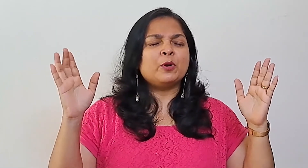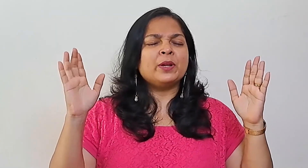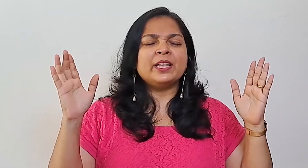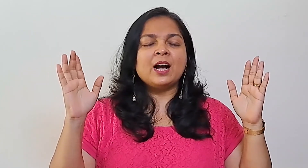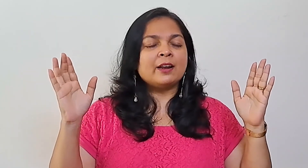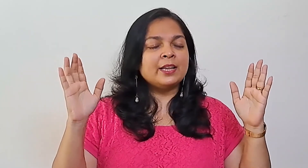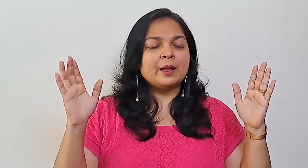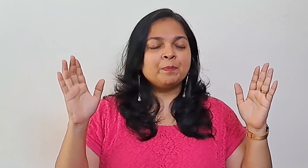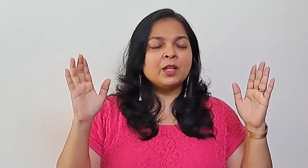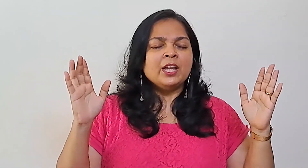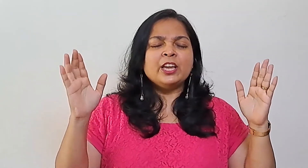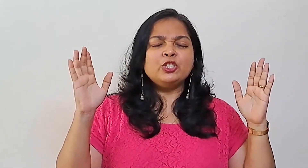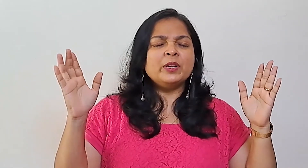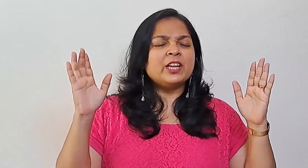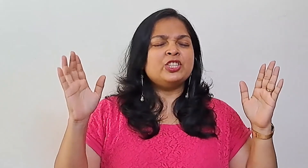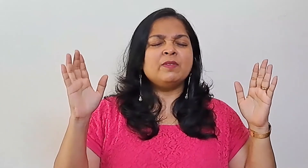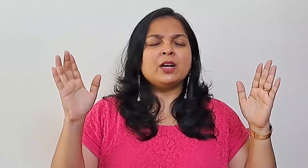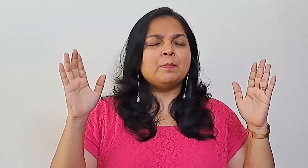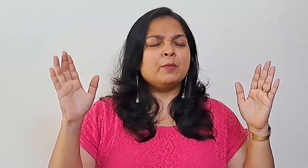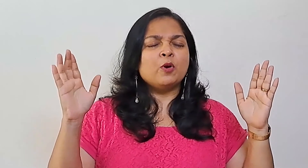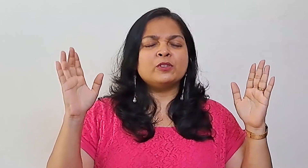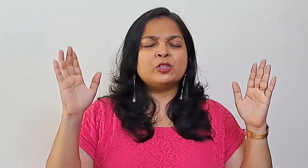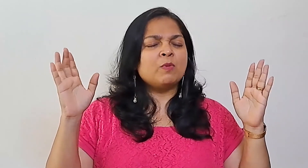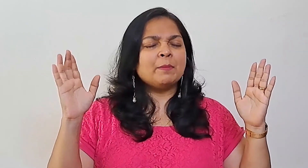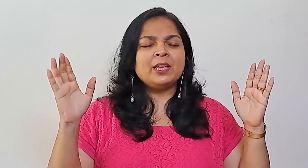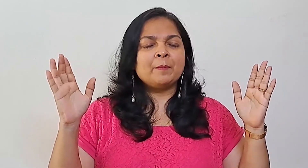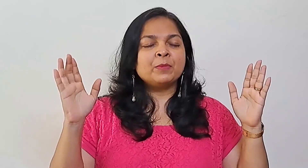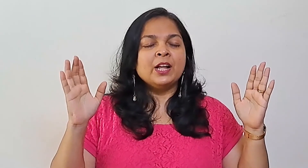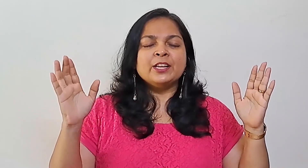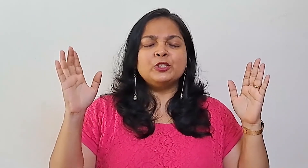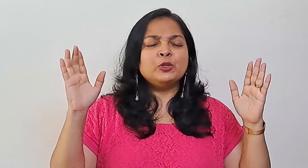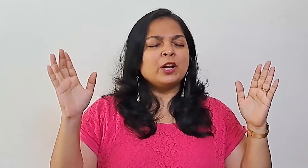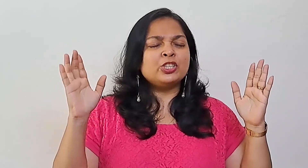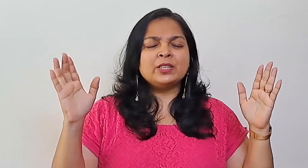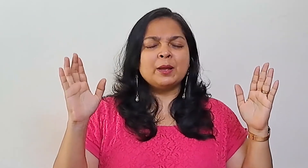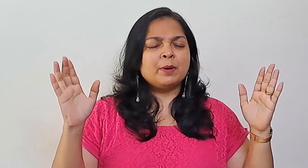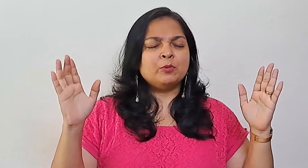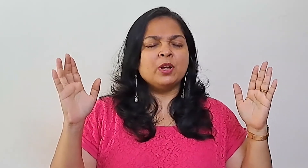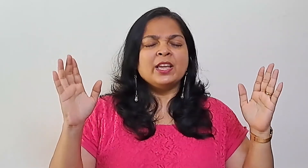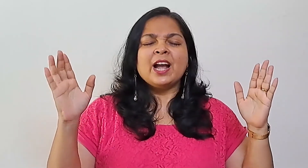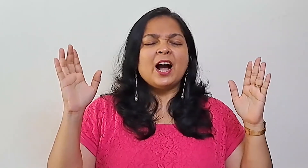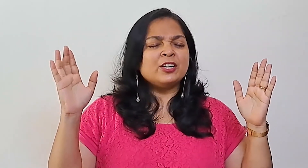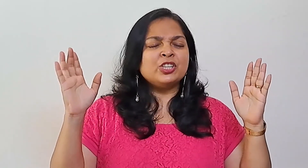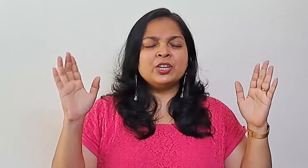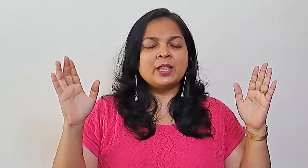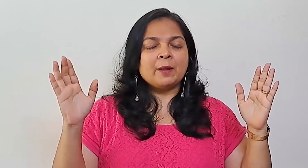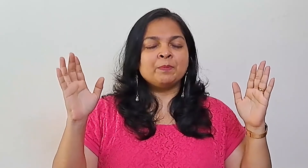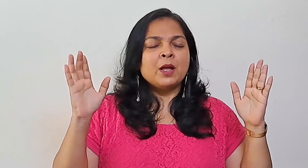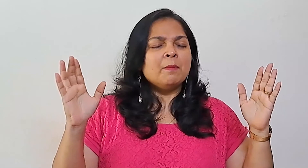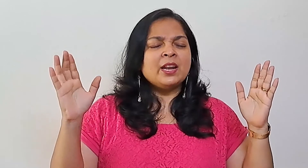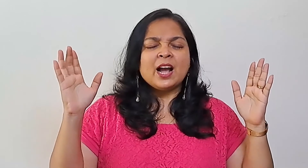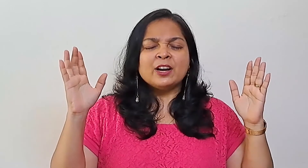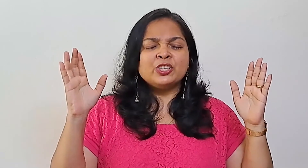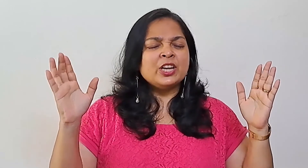ਉੱਤੇ ਕੋਈ ਅਧਿਕਾਰ ਨਹੀਂ ਹੈ। ਯੀਸ਼ੂ ਇਹਨਾਂ ਦੇ ਜੀਵਨ ਦਾ ਪ੍ਰਭੂ ਅਤੇ ਸਵਾਮੀ ਹੈ। ਸੁਰੱਖਿਅਤ ਹਨ, ਇਹ ਆਸ਼ੀਸ਼ਿਤ